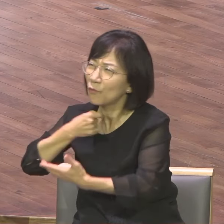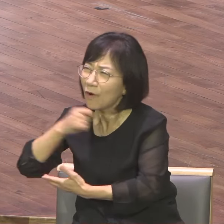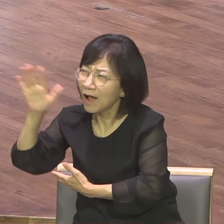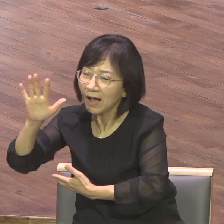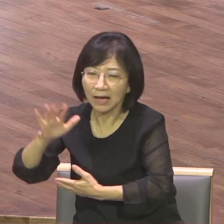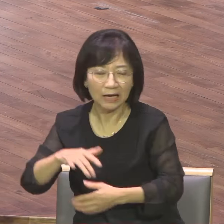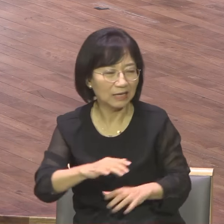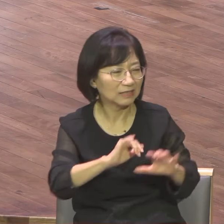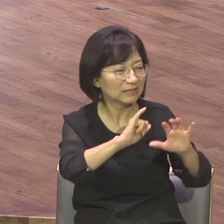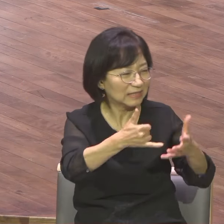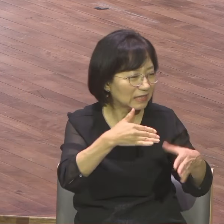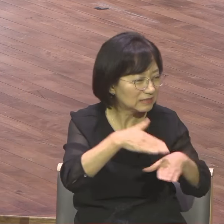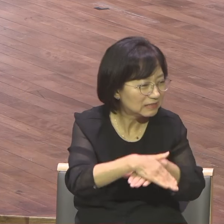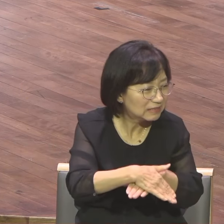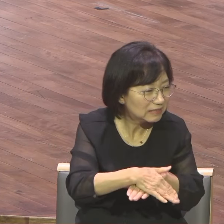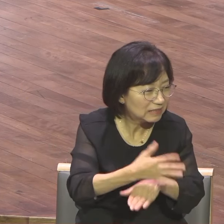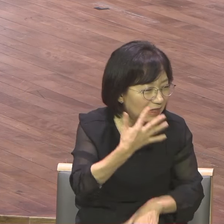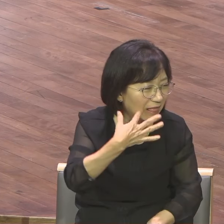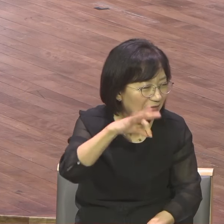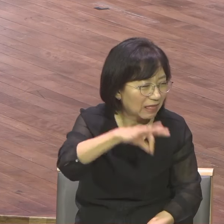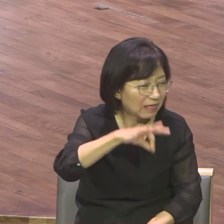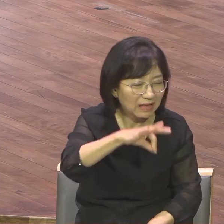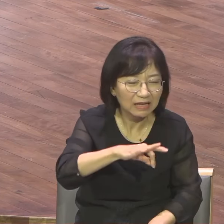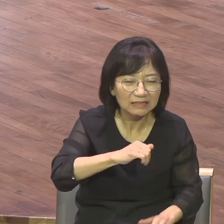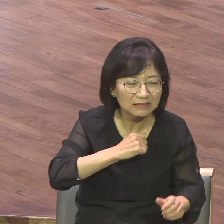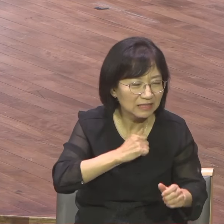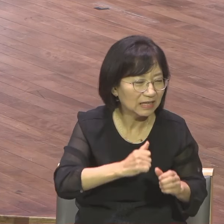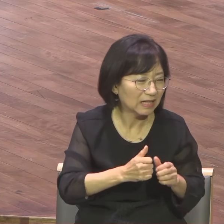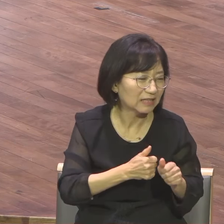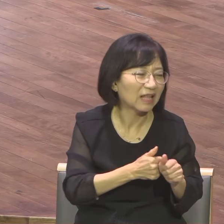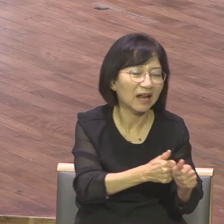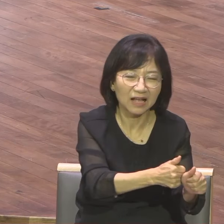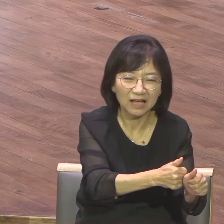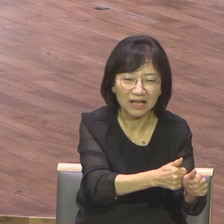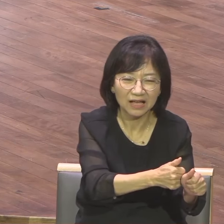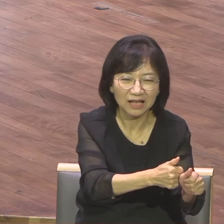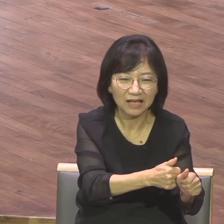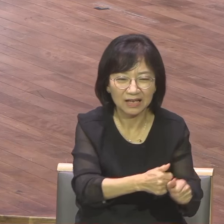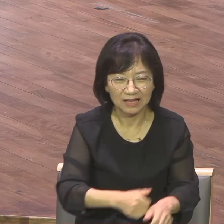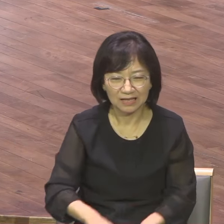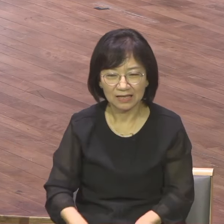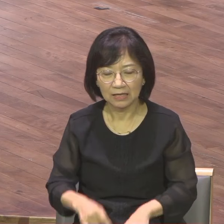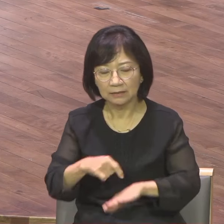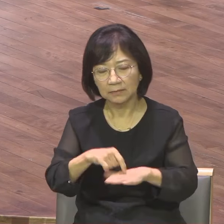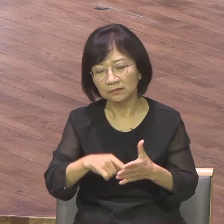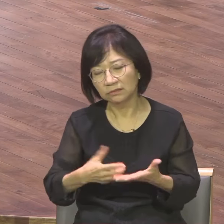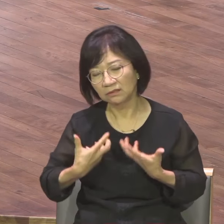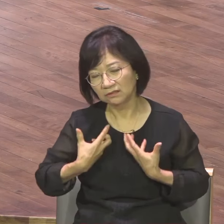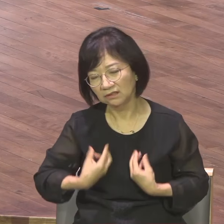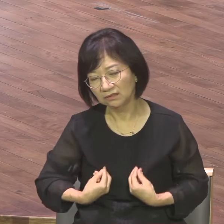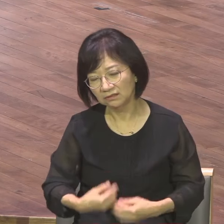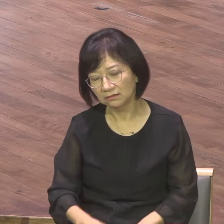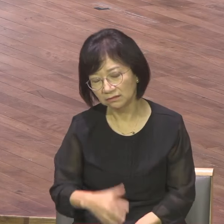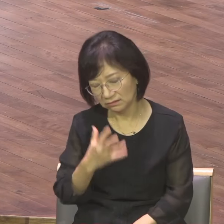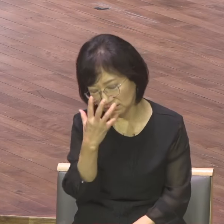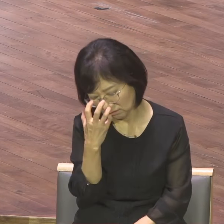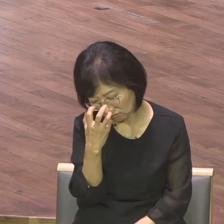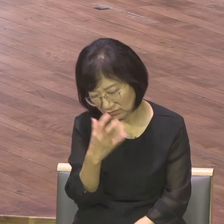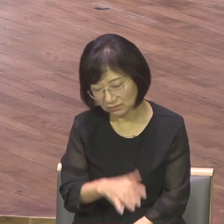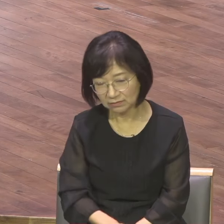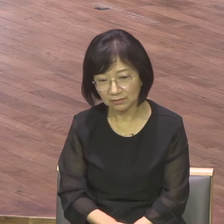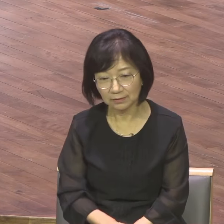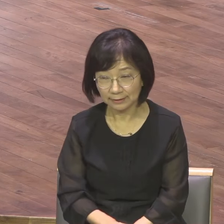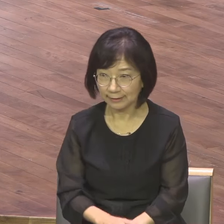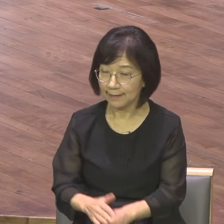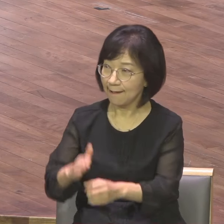그래. 서론 인생을 살았다는 증거예요, 그게. 서론 인생을 살고 있다는 증거입니다. 왜 시험 두고 낙심합니까? 본론